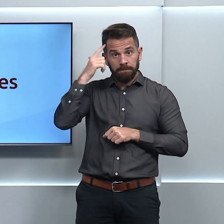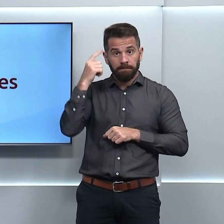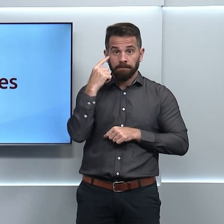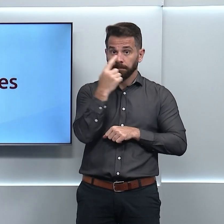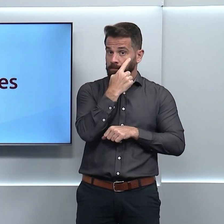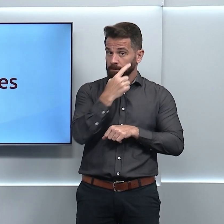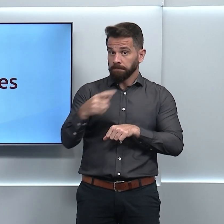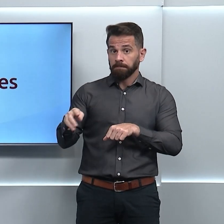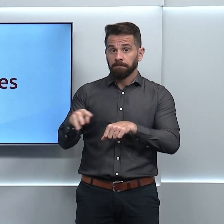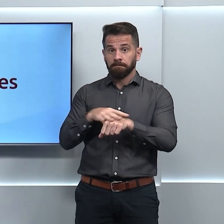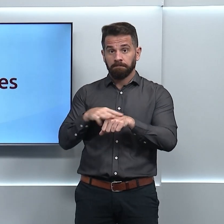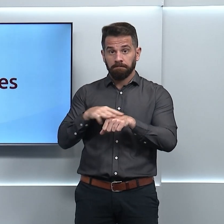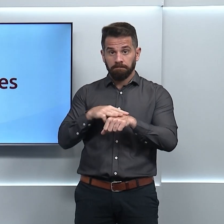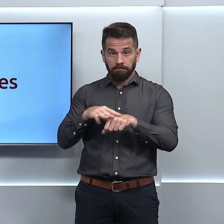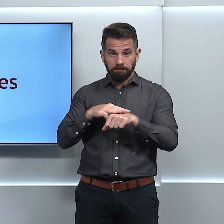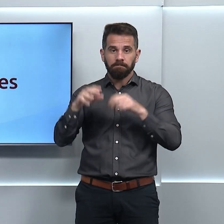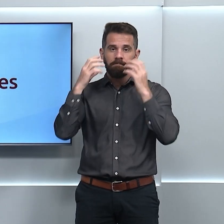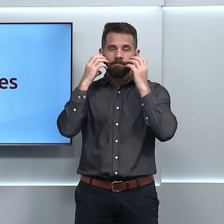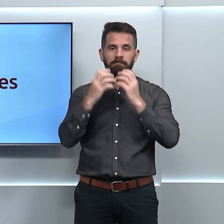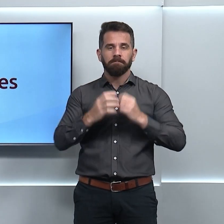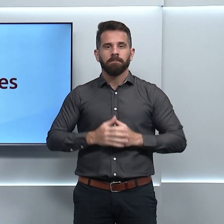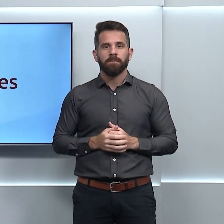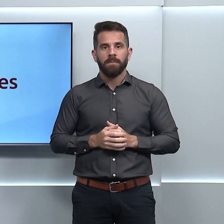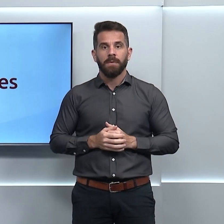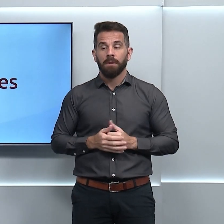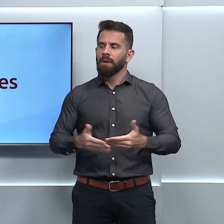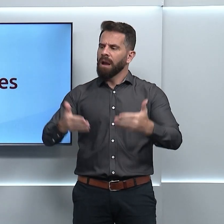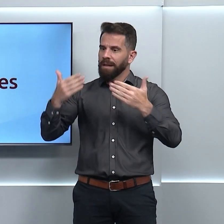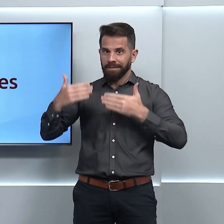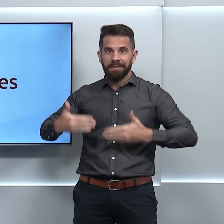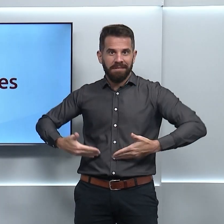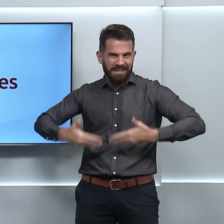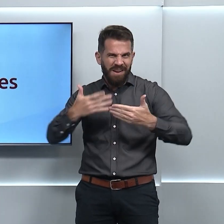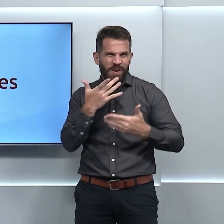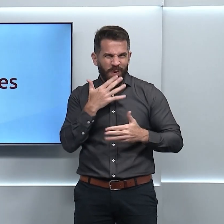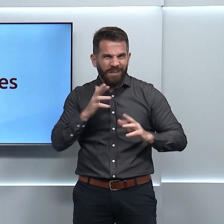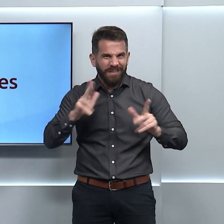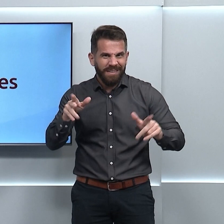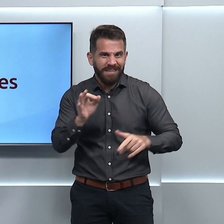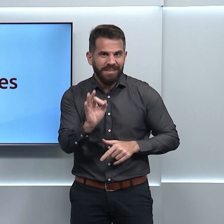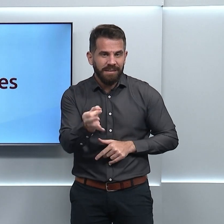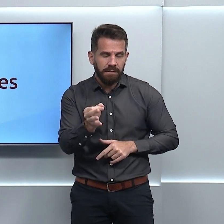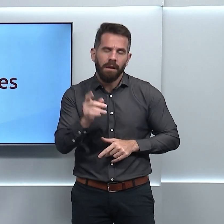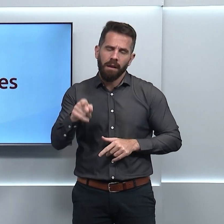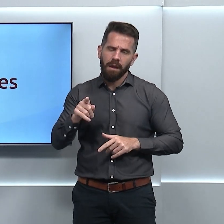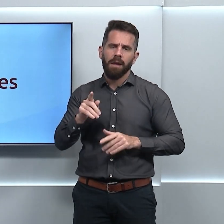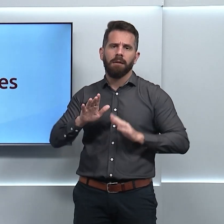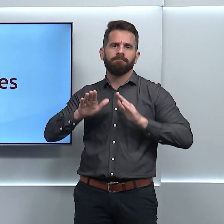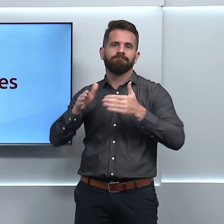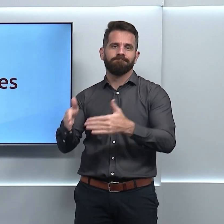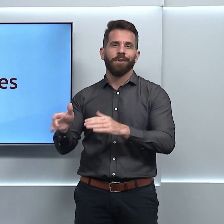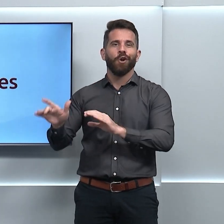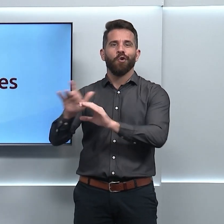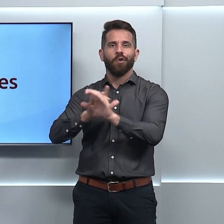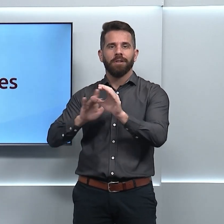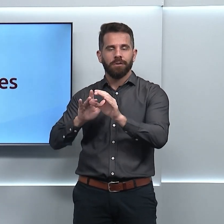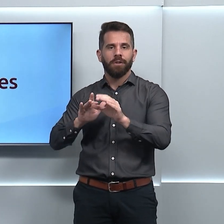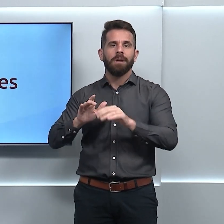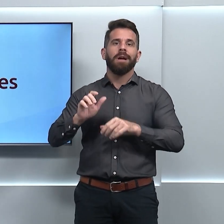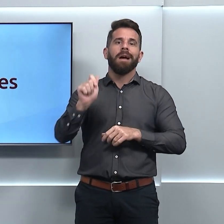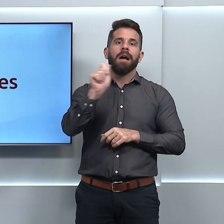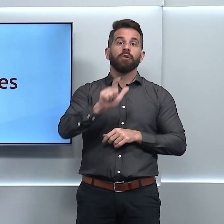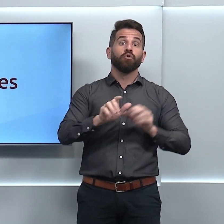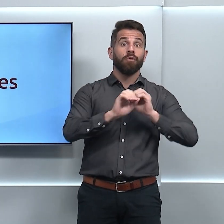olhos castanhos e barba cheia. Atrás de nós dois está o cenário do Conexões, em azul claro, cinza